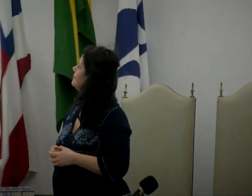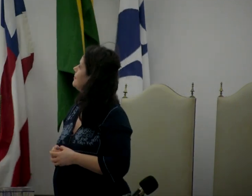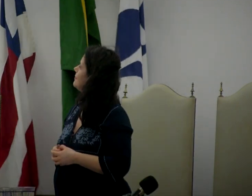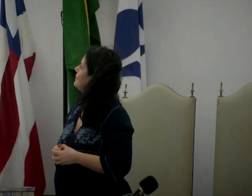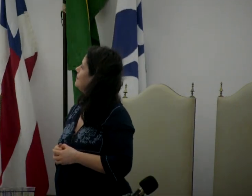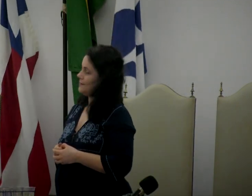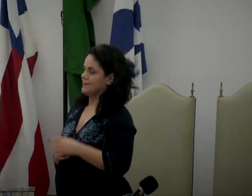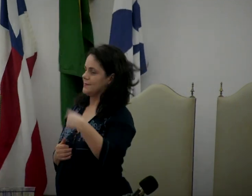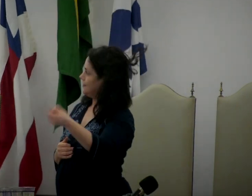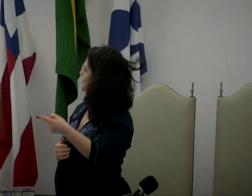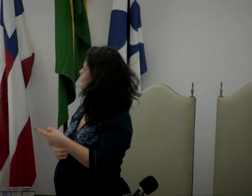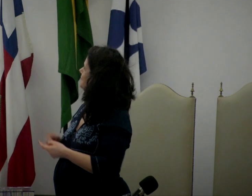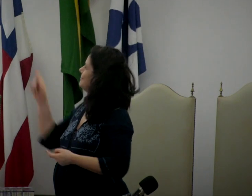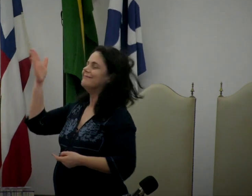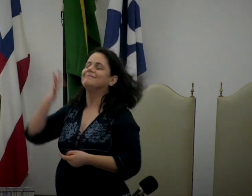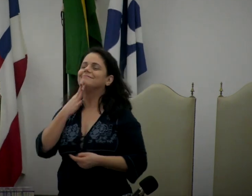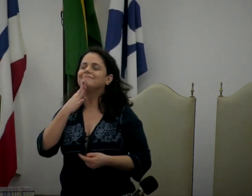e utilizava a língua de sinais. Próximo.